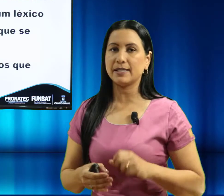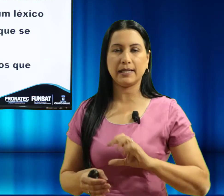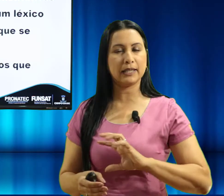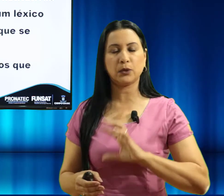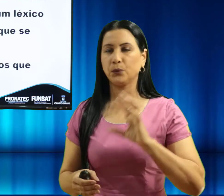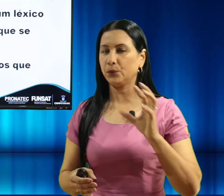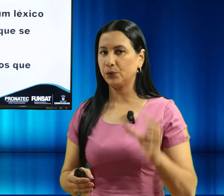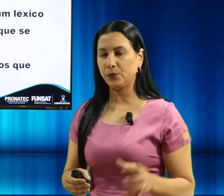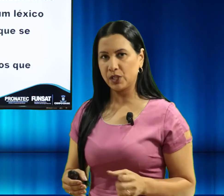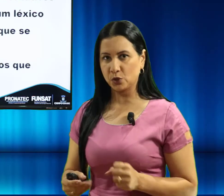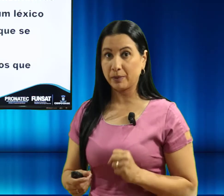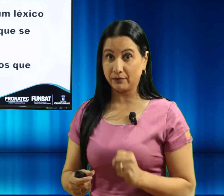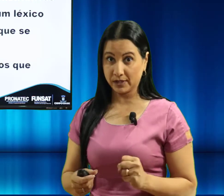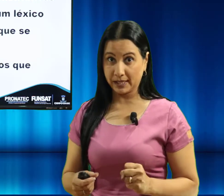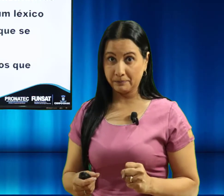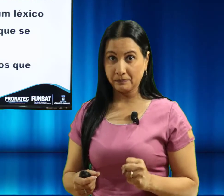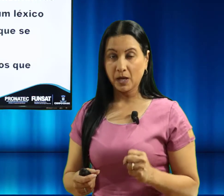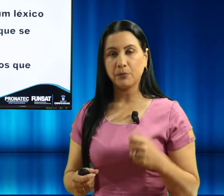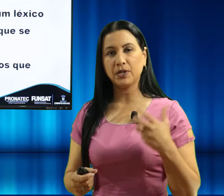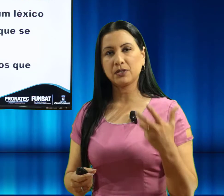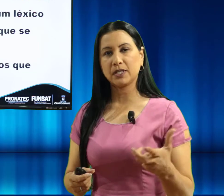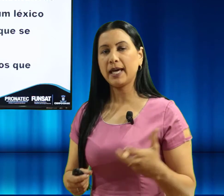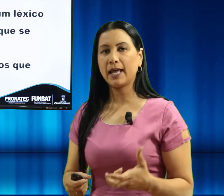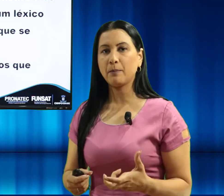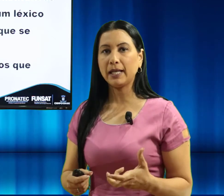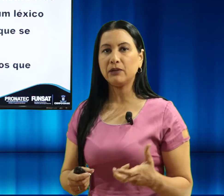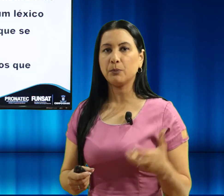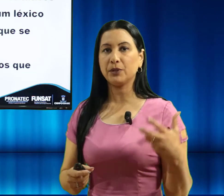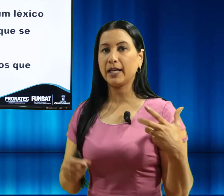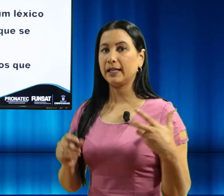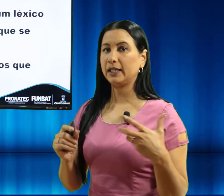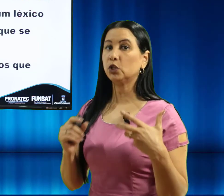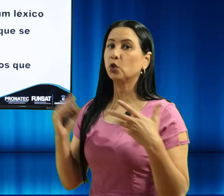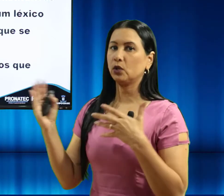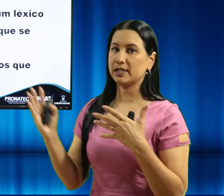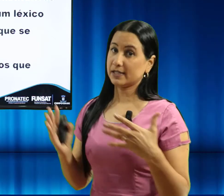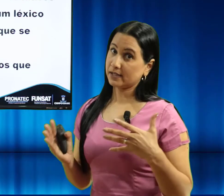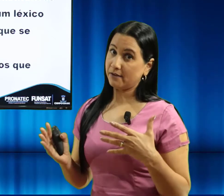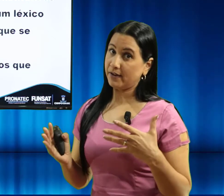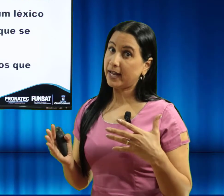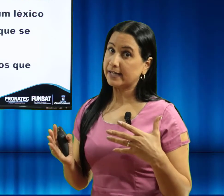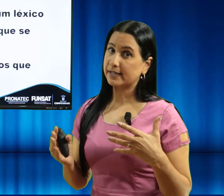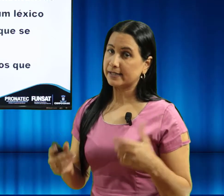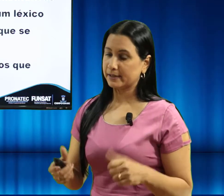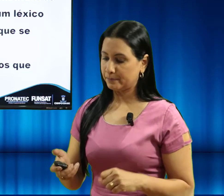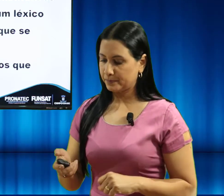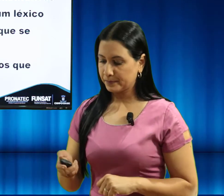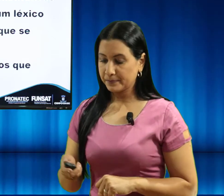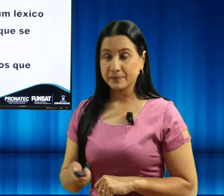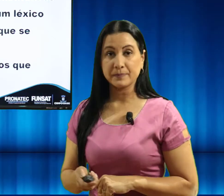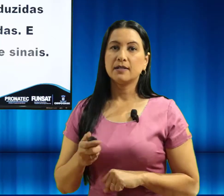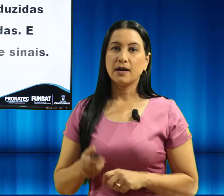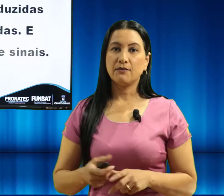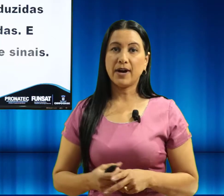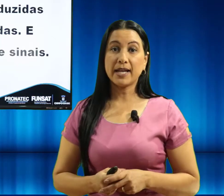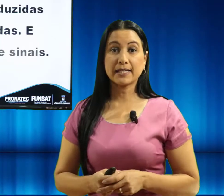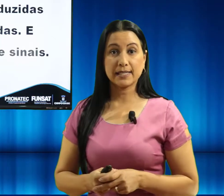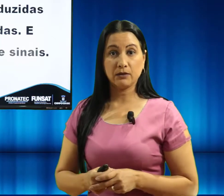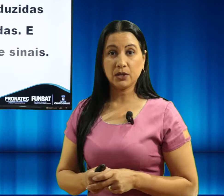apresenta tudo isso para você. Por isso que ela é uma língua, porque ela tem todas essas referências. Variação